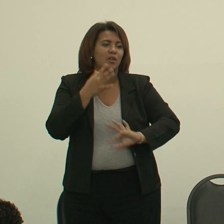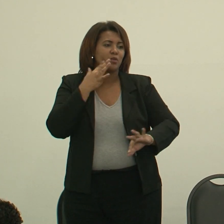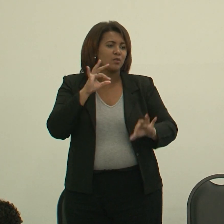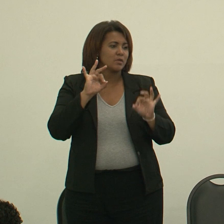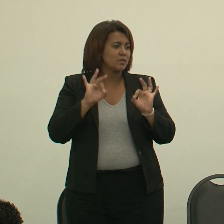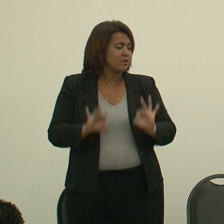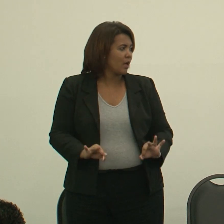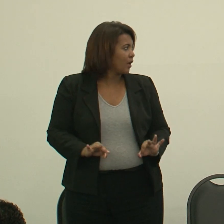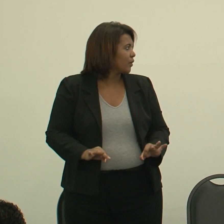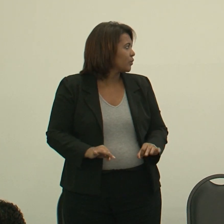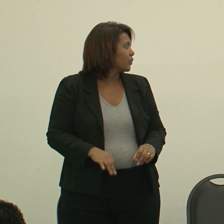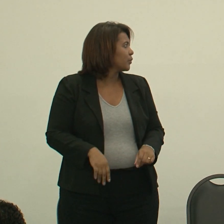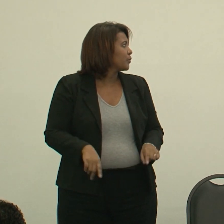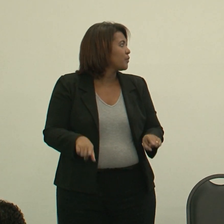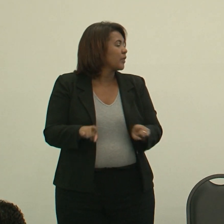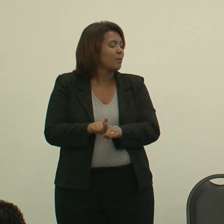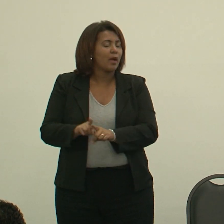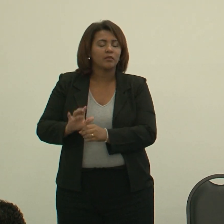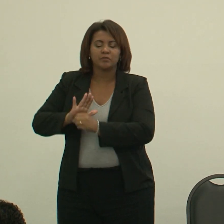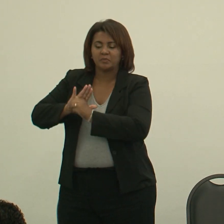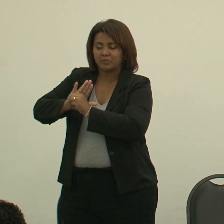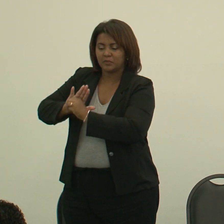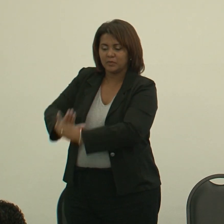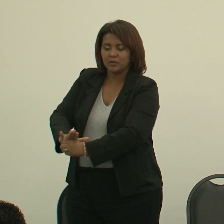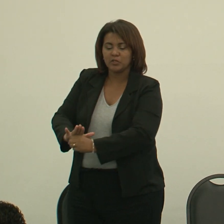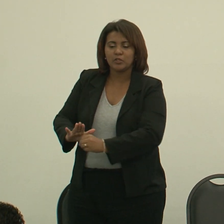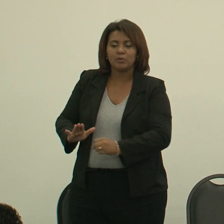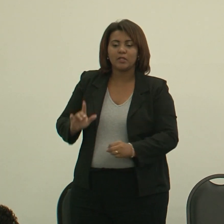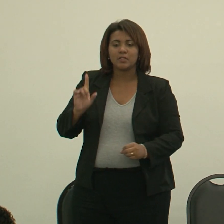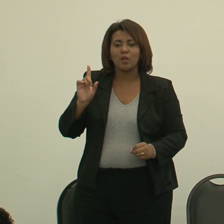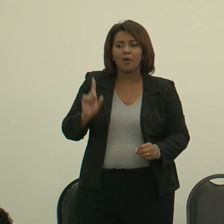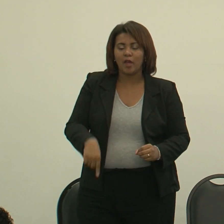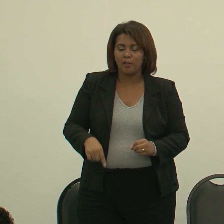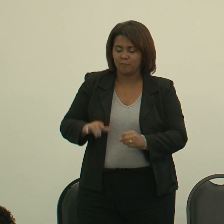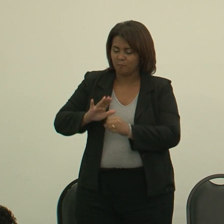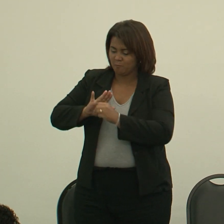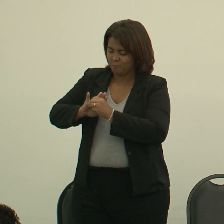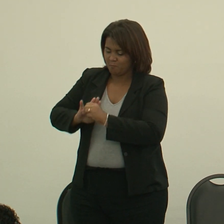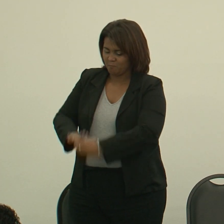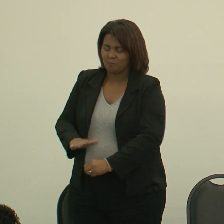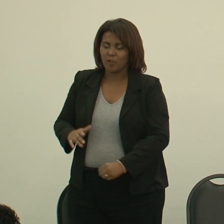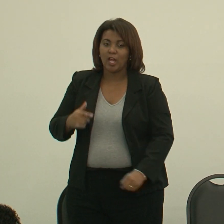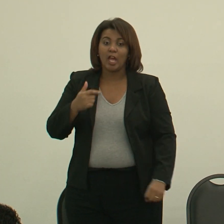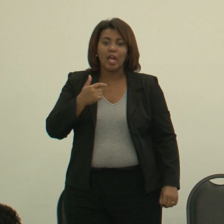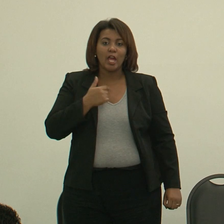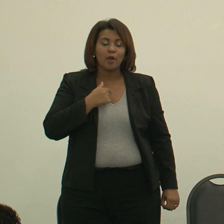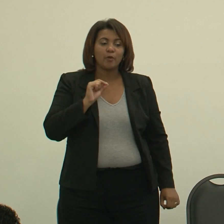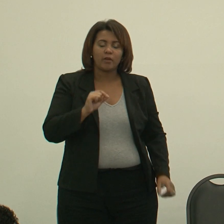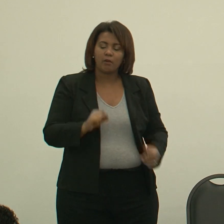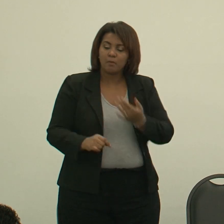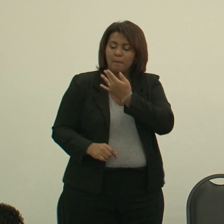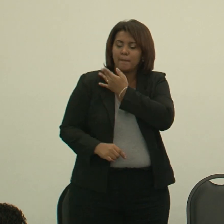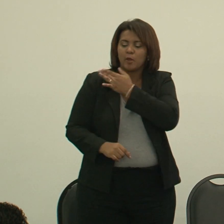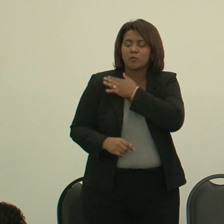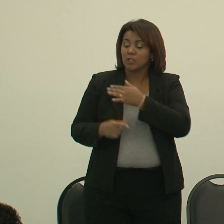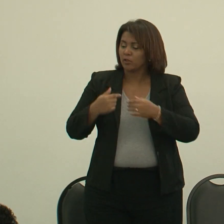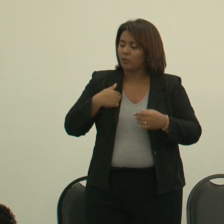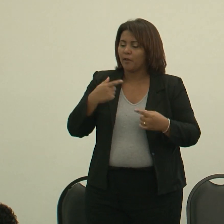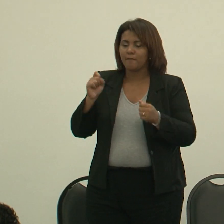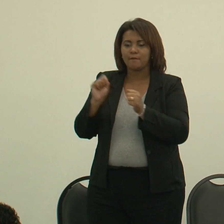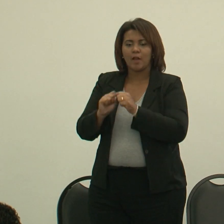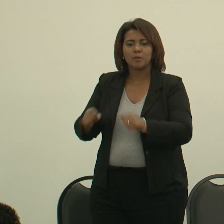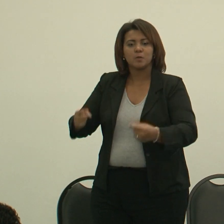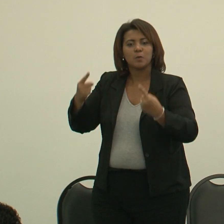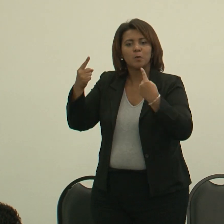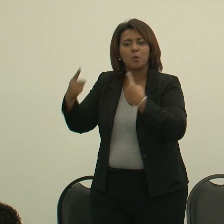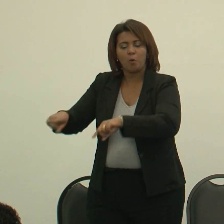A discriminação é o preconceito posto em prática. É quando eu estou diante de uma pessoa surda